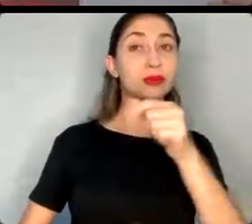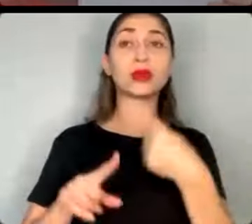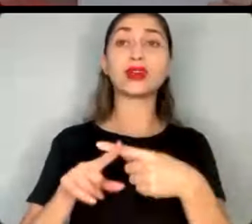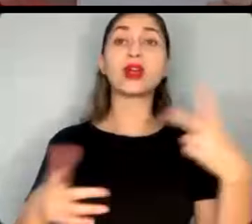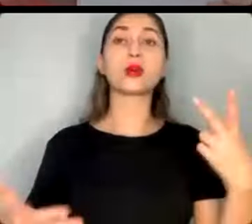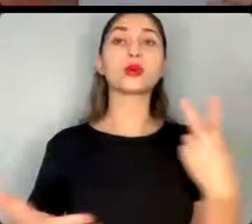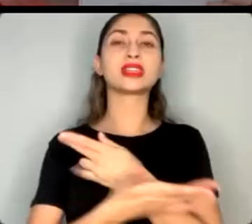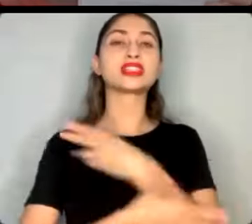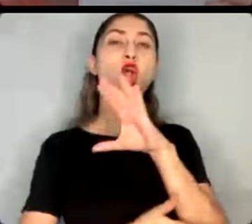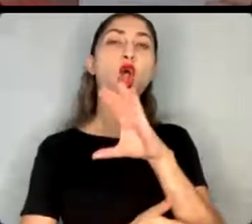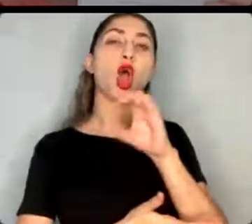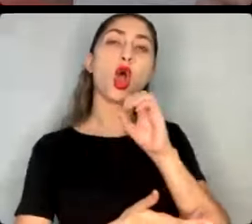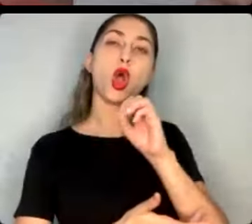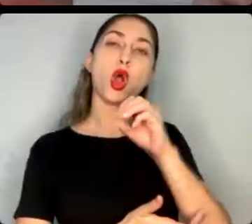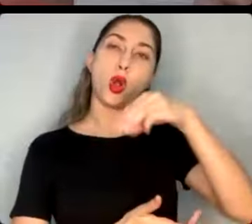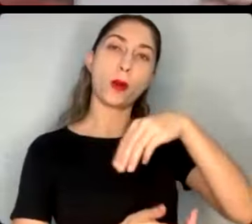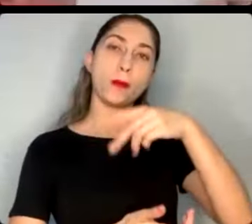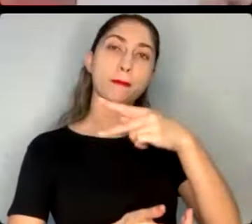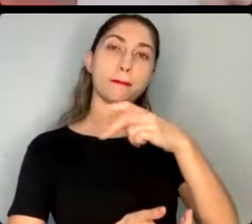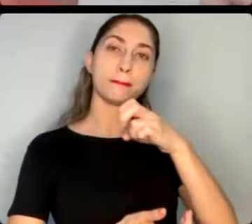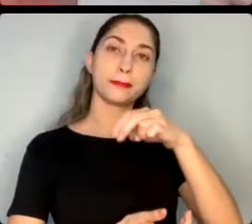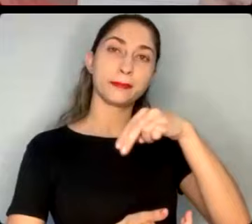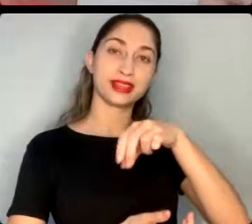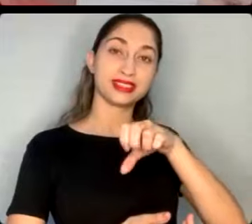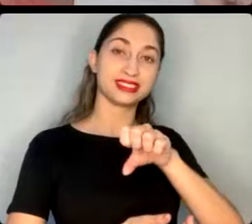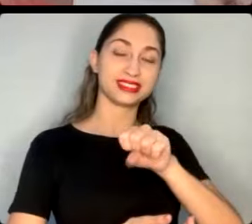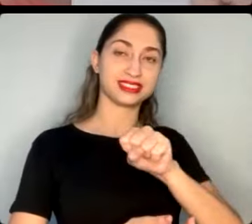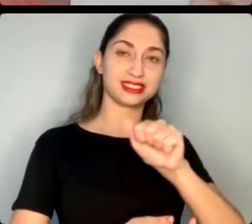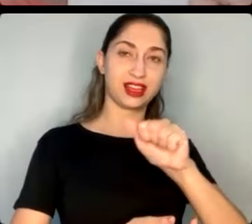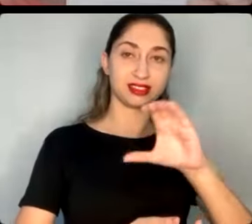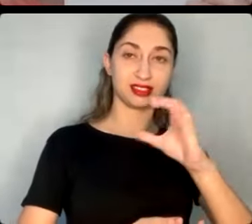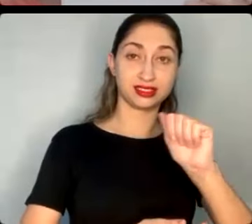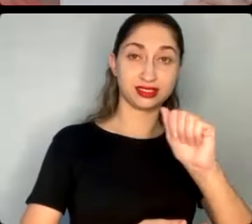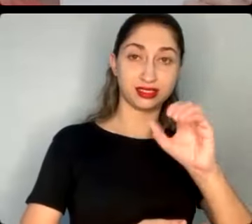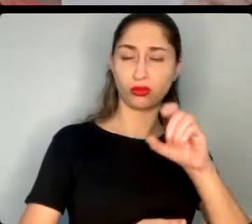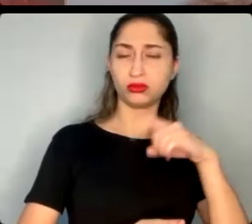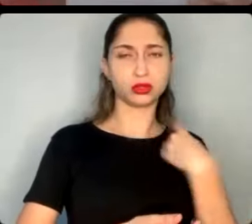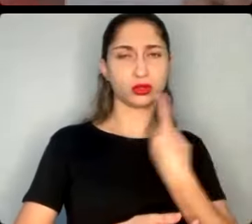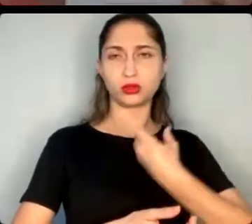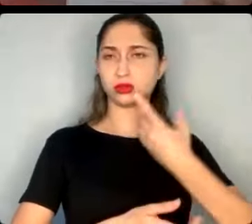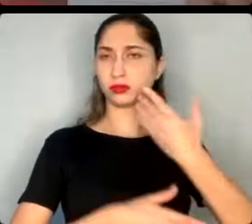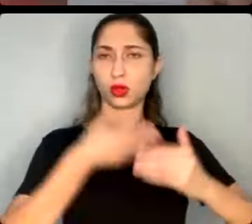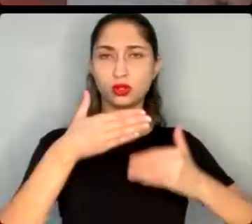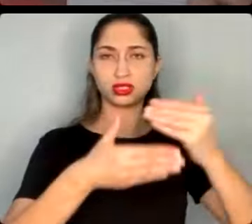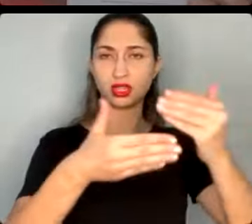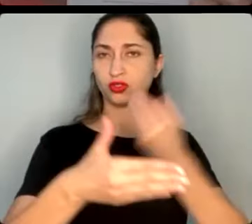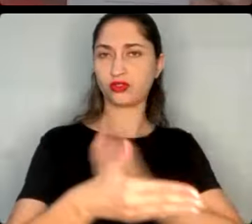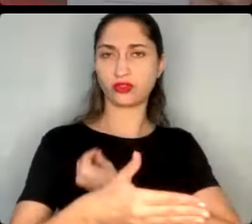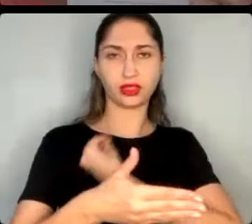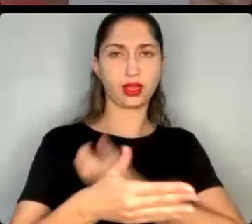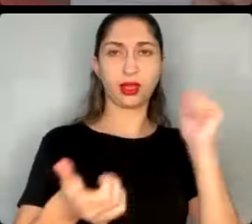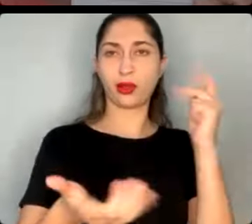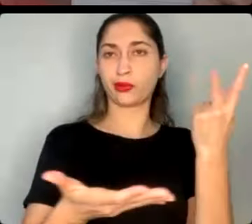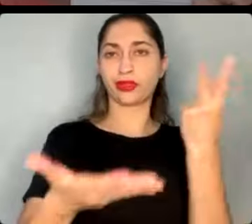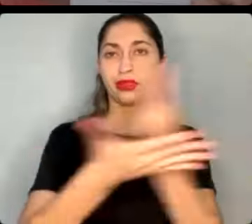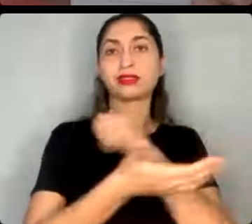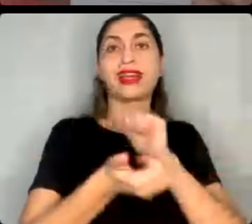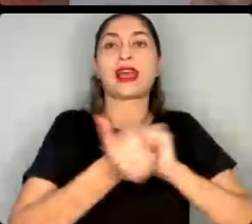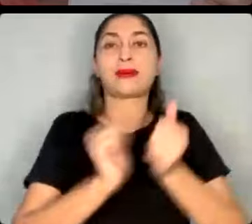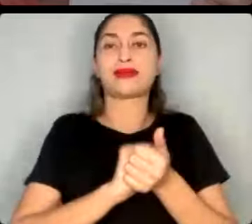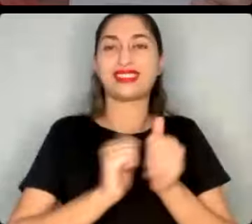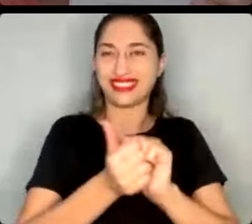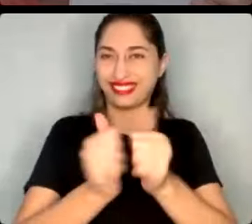né? Que a gente faz naturalmente durante o processo nosso de vida e dos movimentos